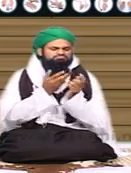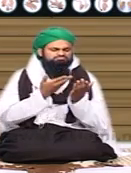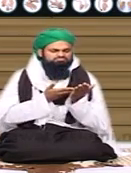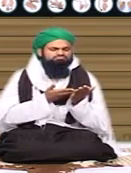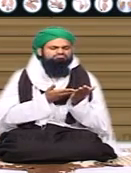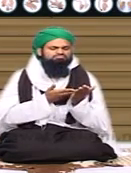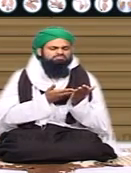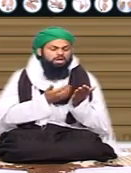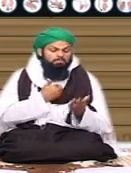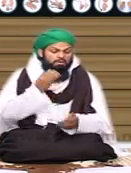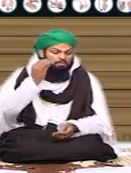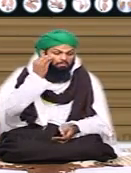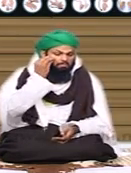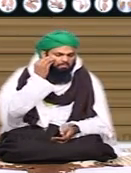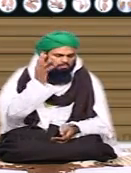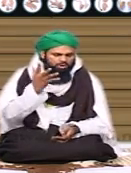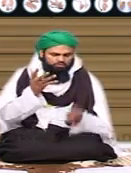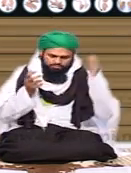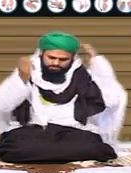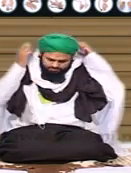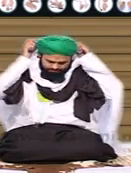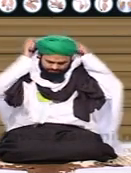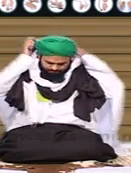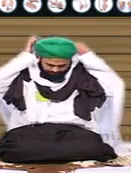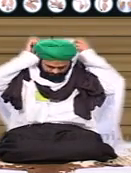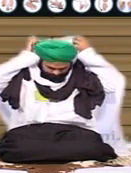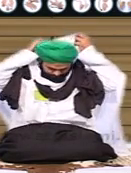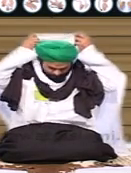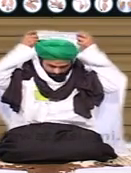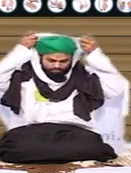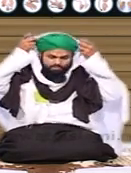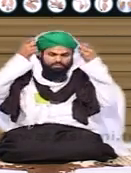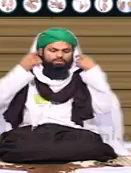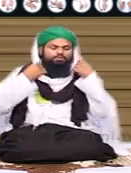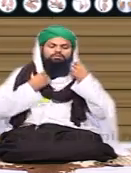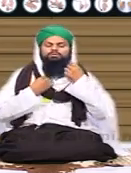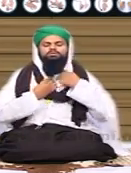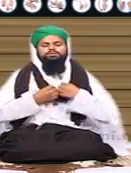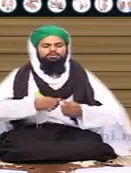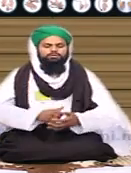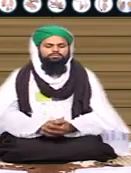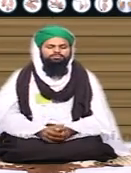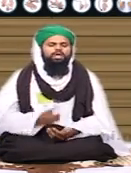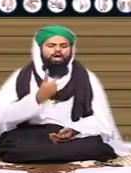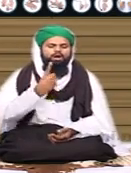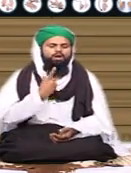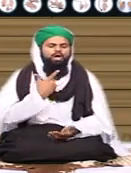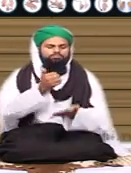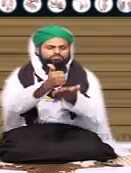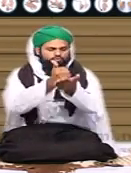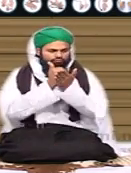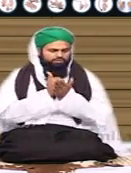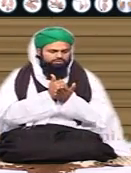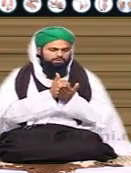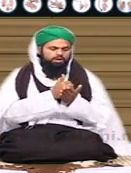ہو جاتی ہے اور ہمیں اس کا پتہ بھی نہیں چلتا. تو اللہ کرے کہ ہم اس غیبت سے